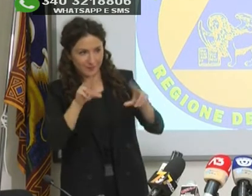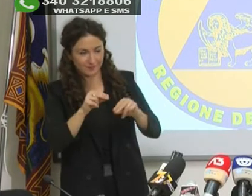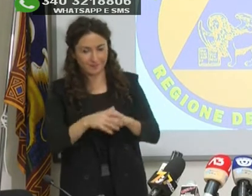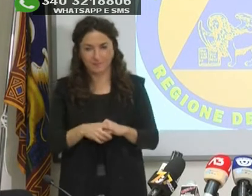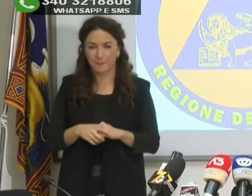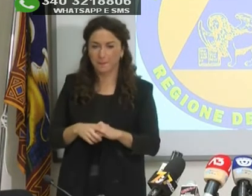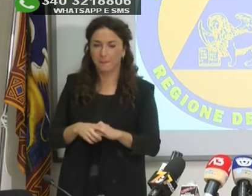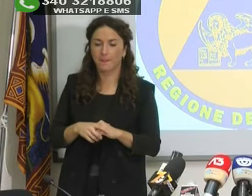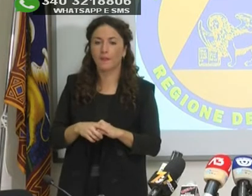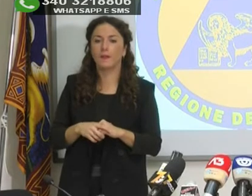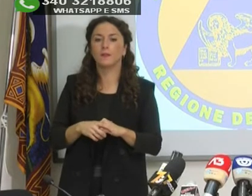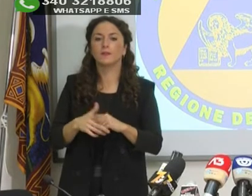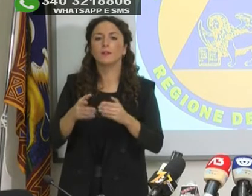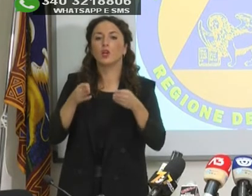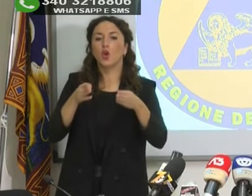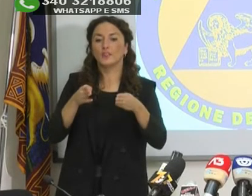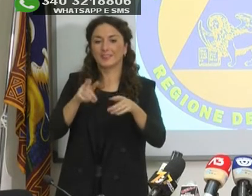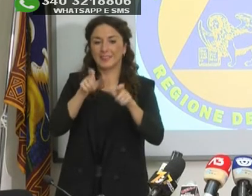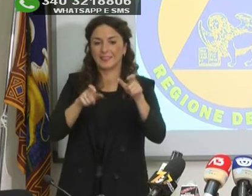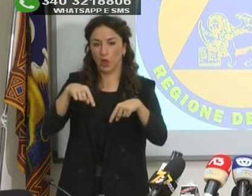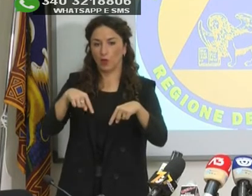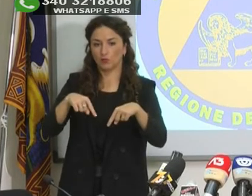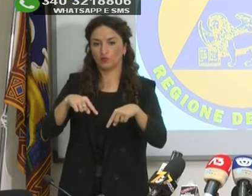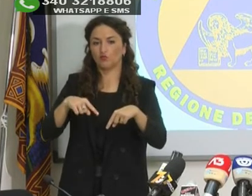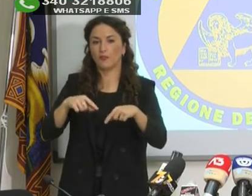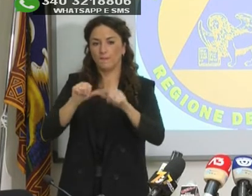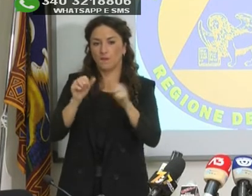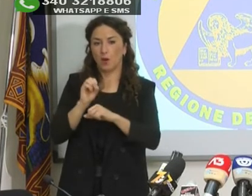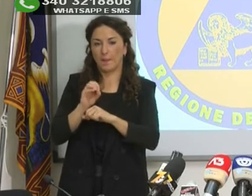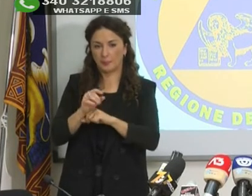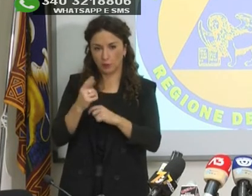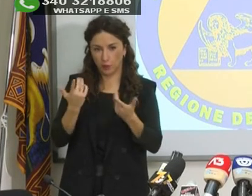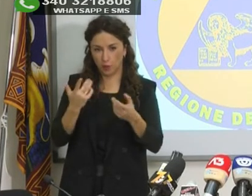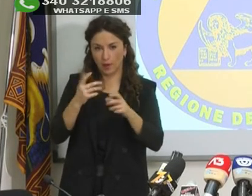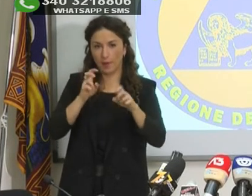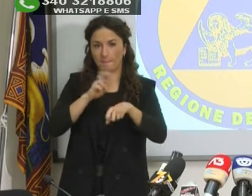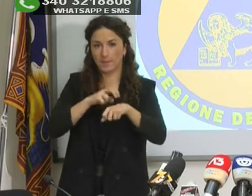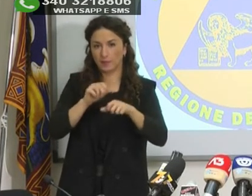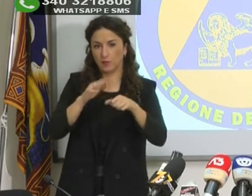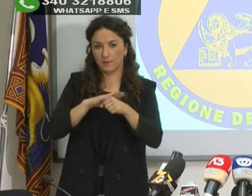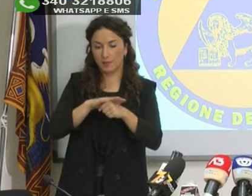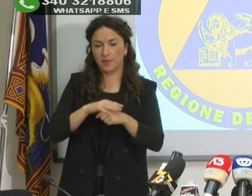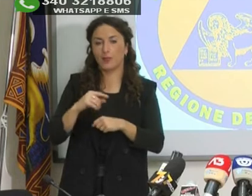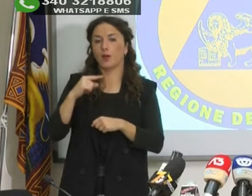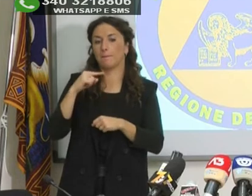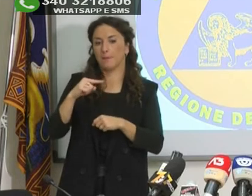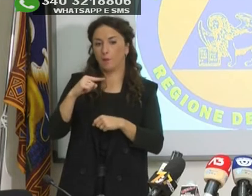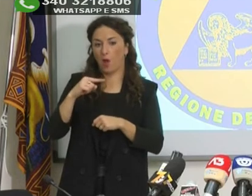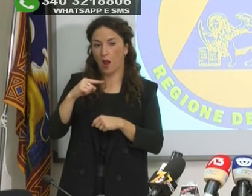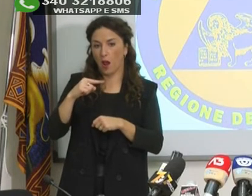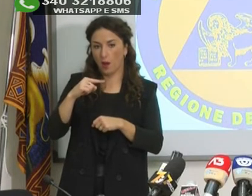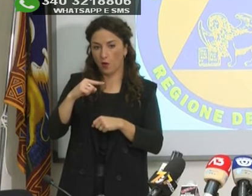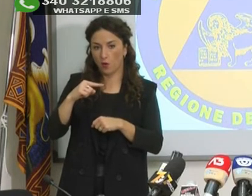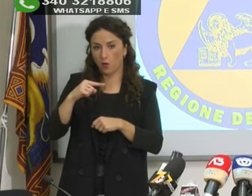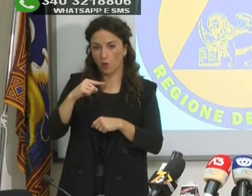Allora, i corsisti che noi abbiamo oggi in formazione per quanto riguarda i medici di famiglia in Veneto sono quelli che stanno